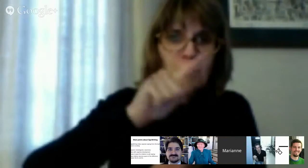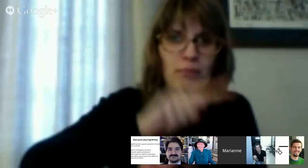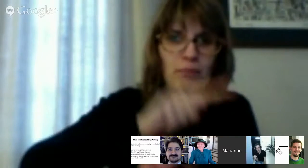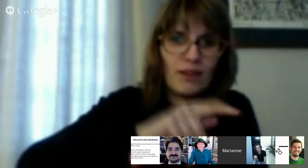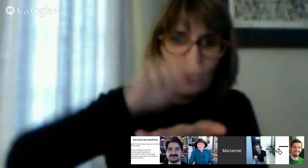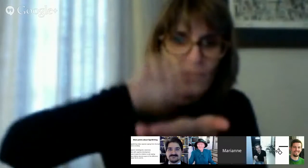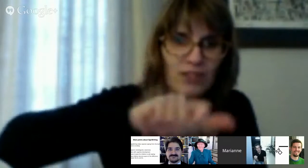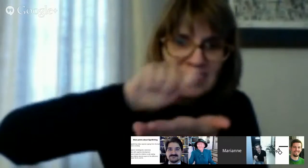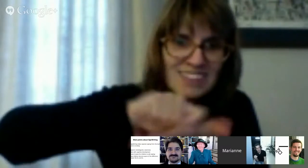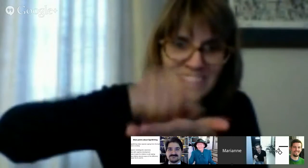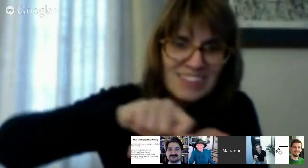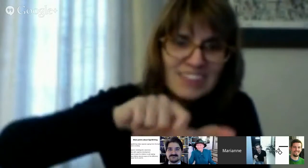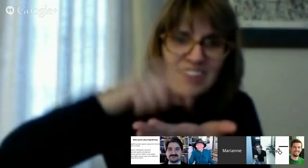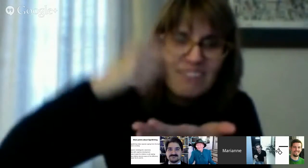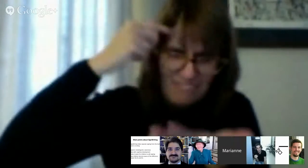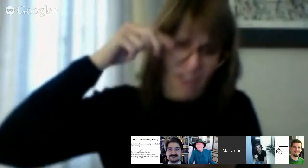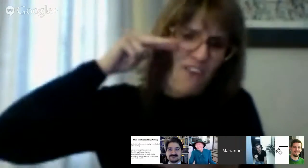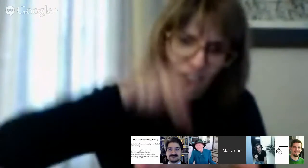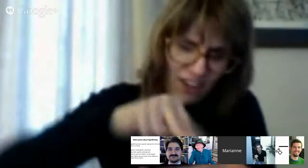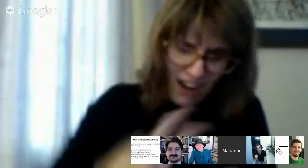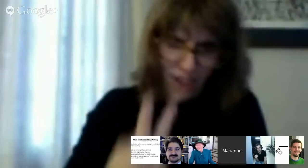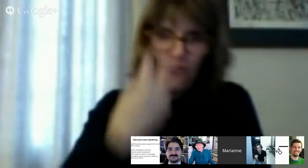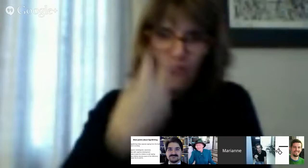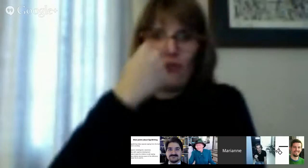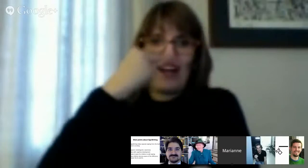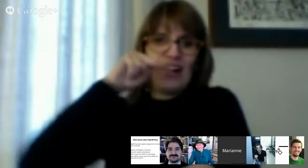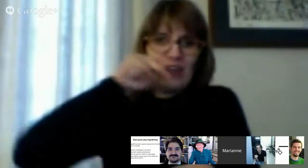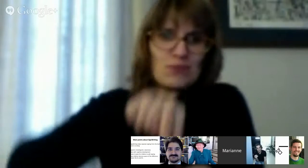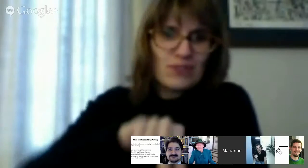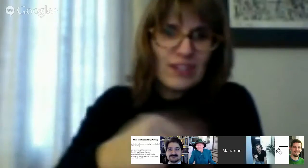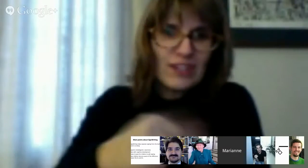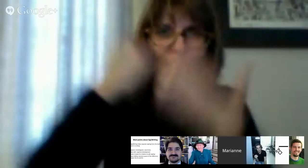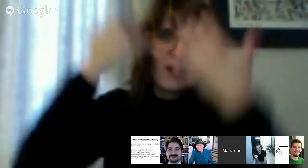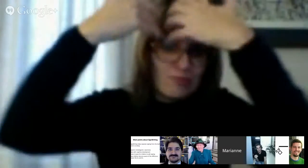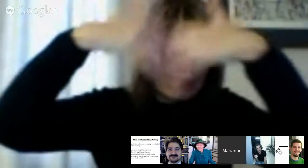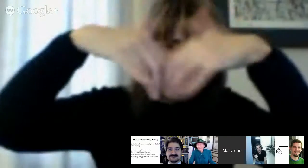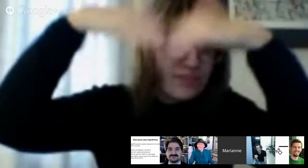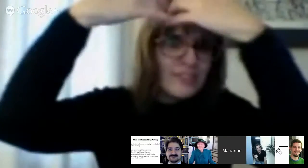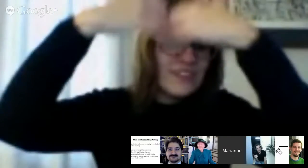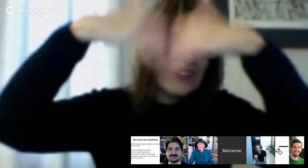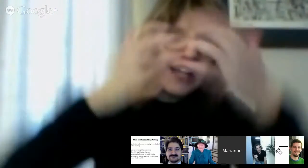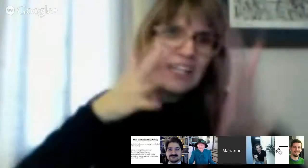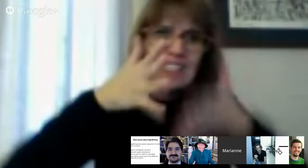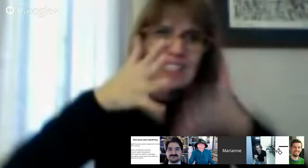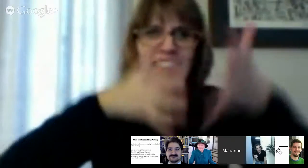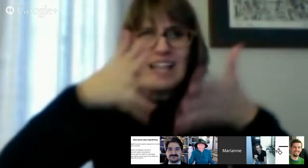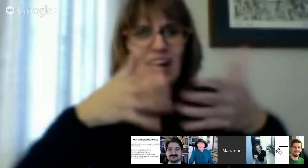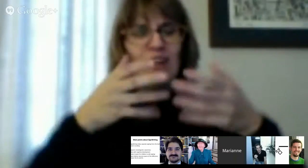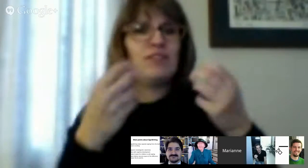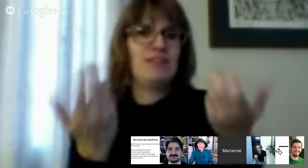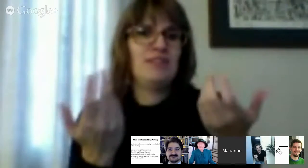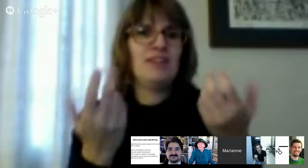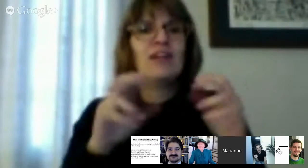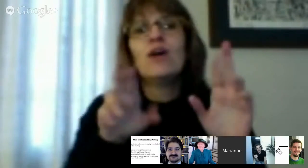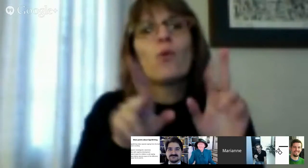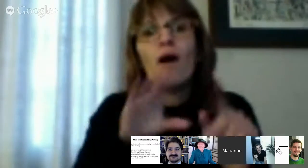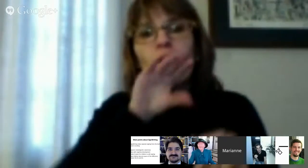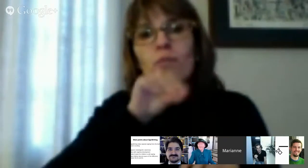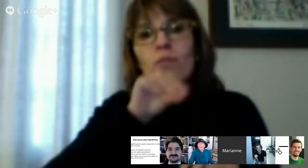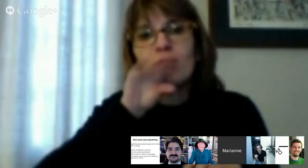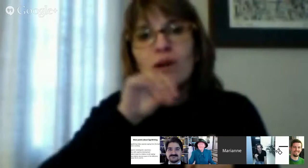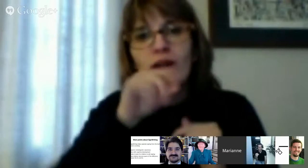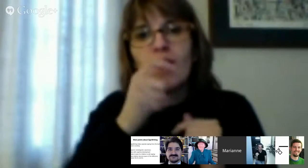temos ali uma foto, onde tem uma criança que